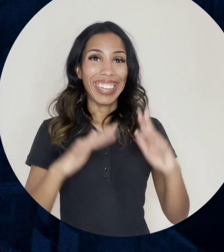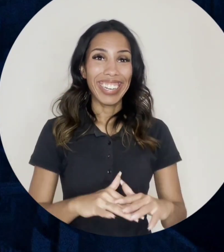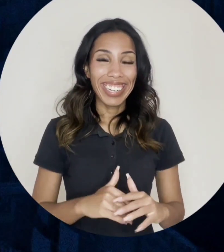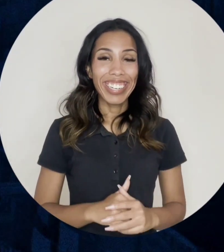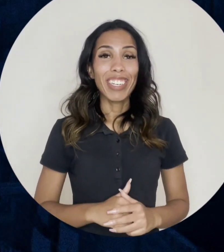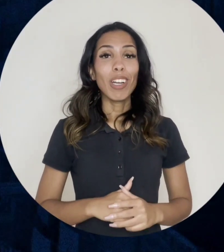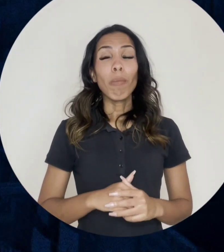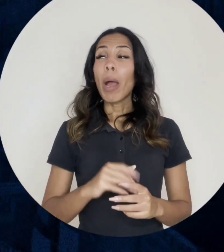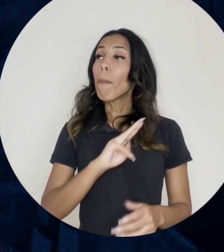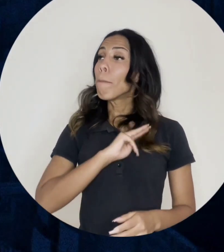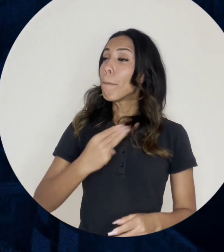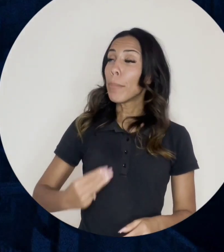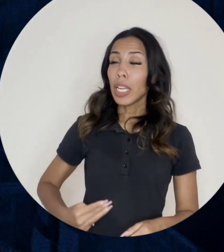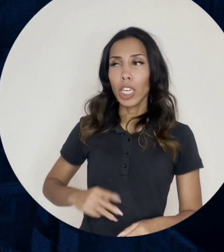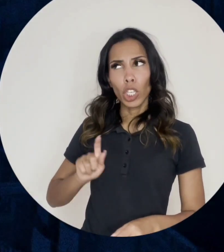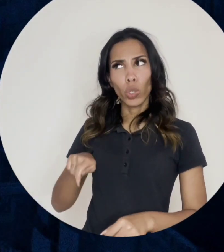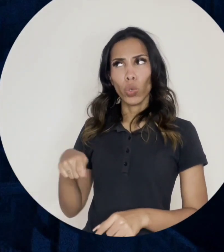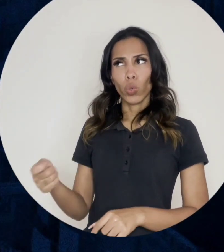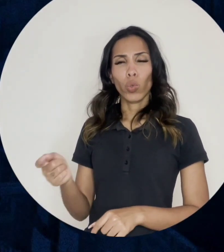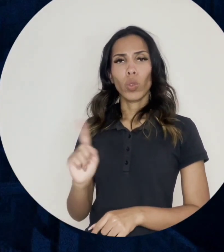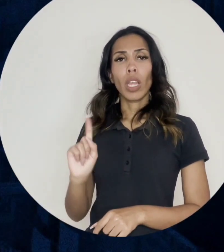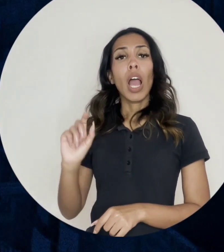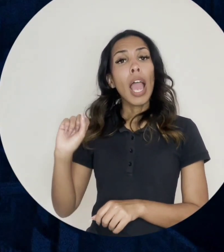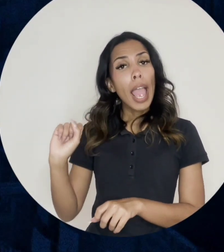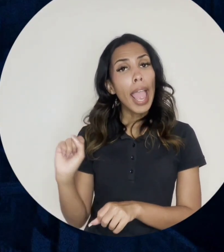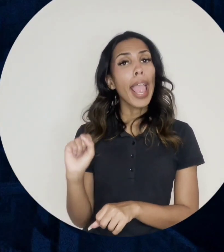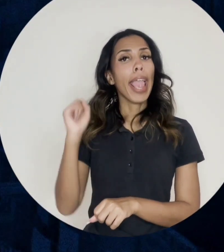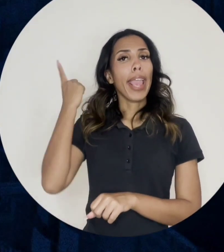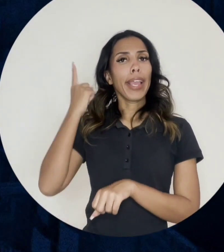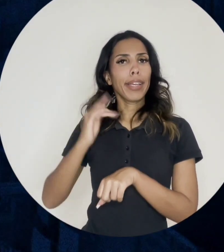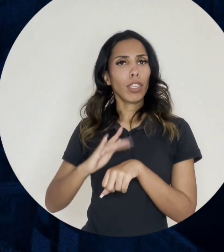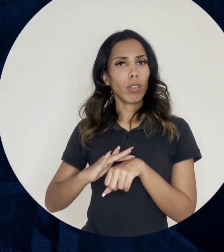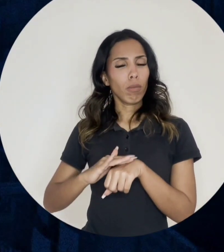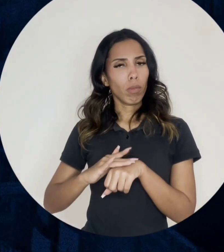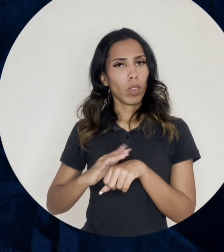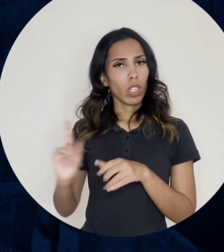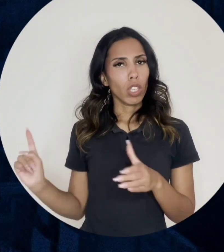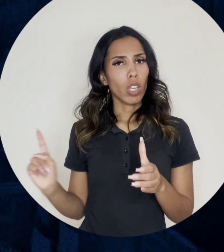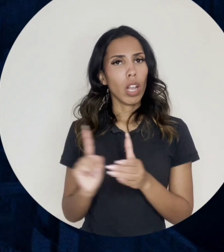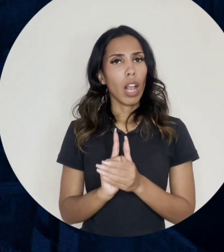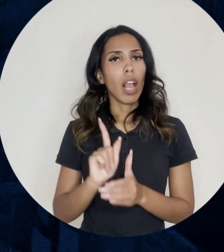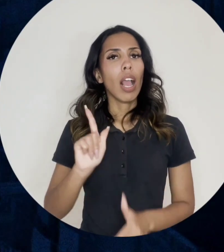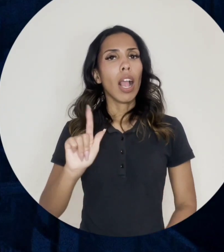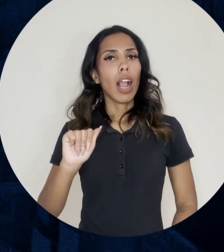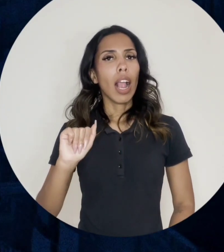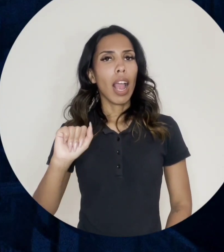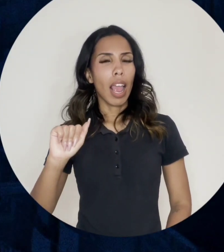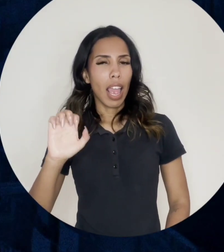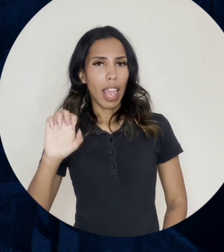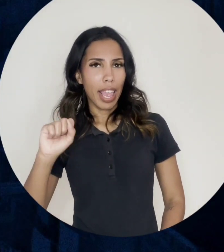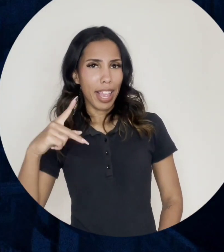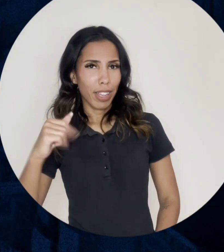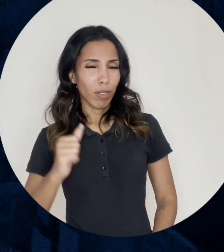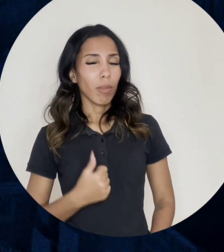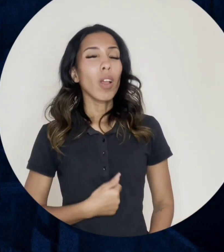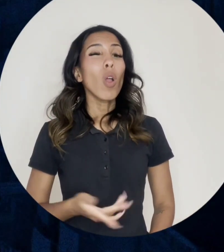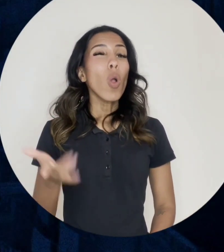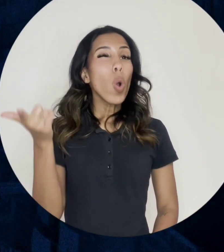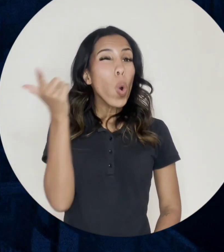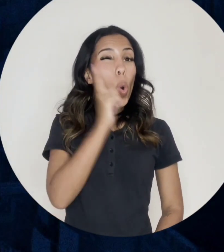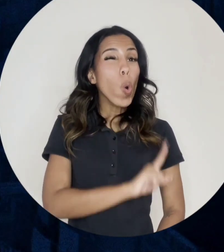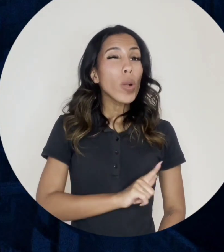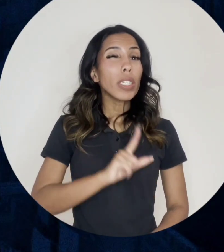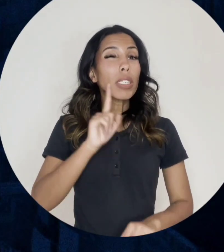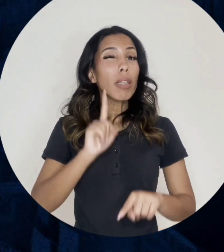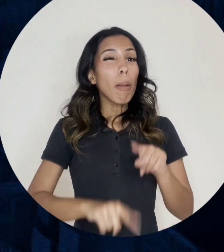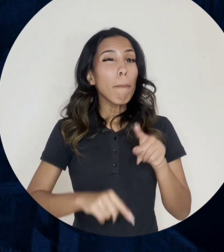não. Eu quero você como ex-paciente integrante do GAESPA. Consegui, que eu sabia, através de um evento desse, eu consegui o